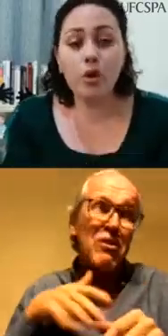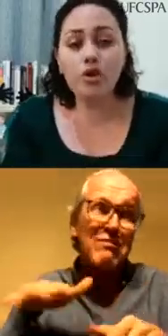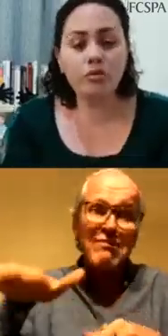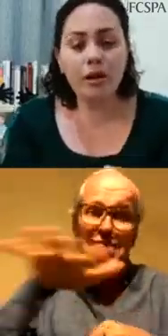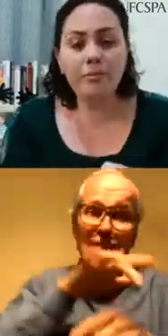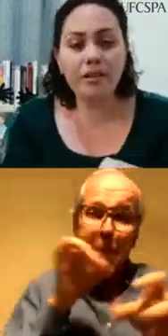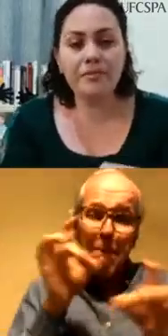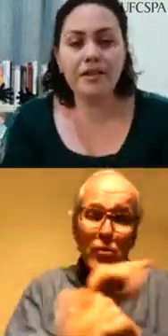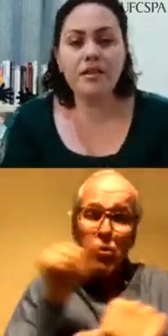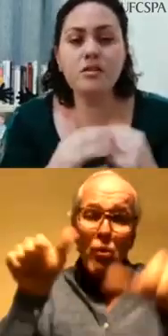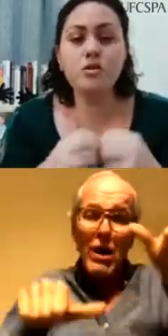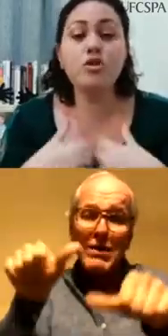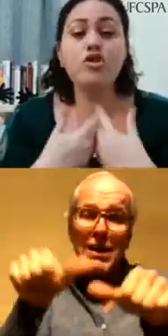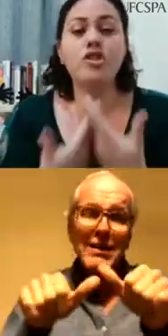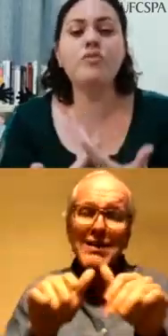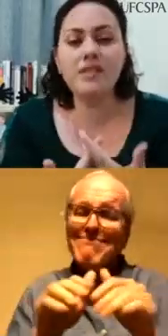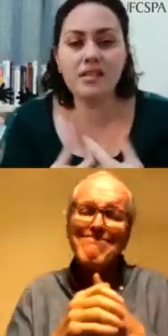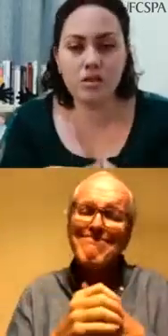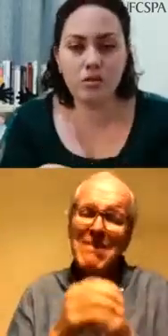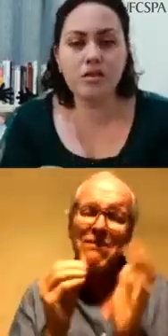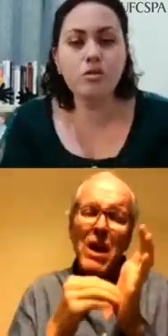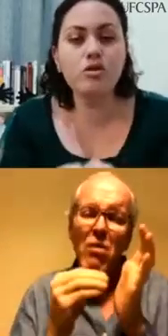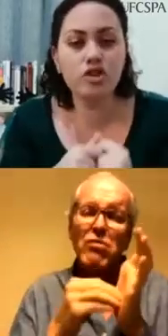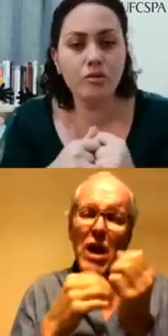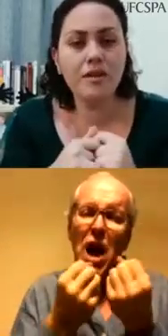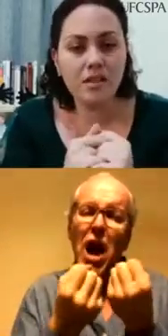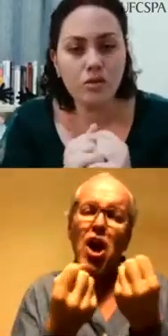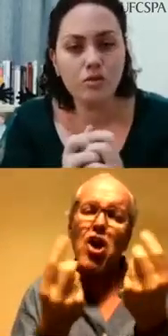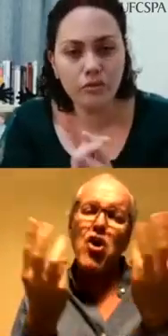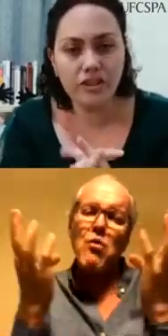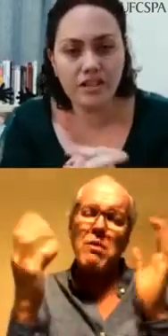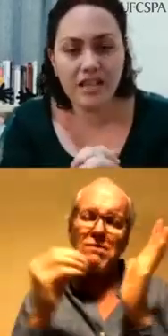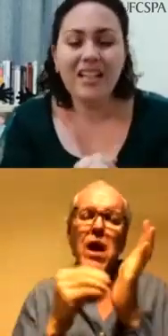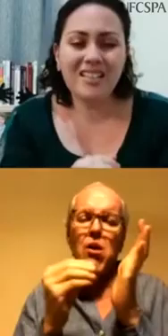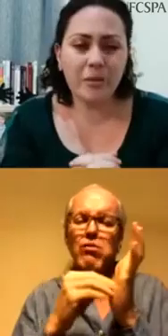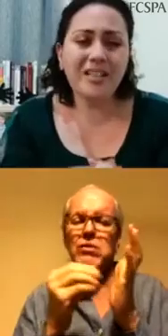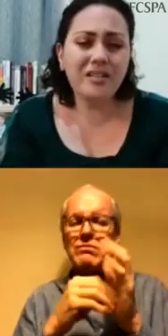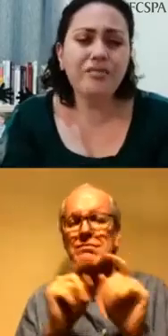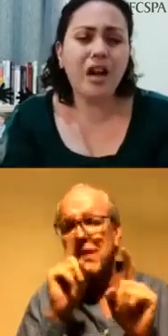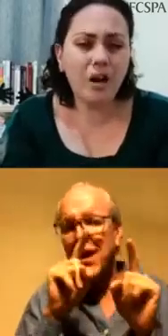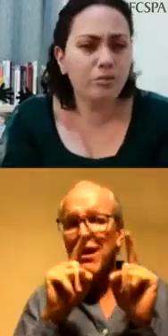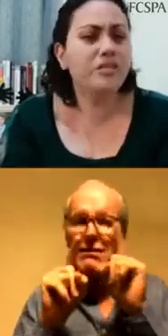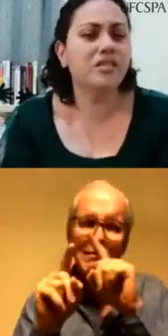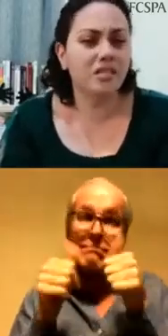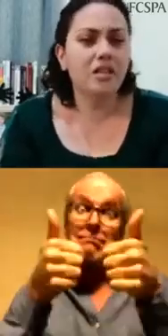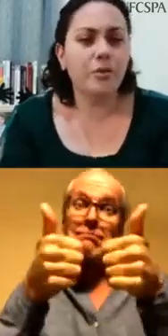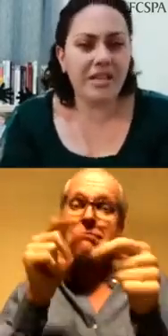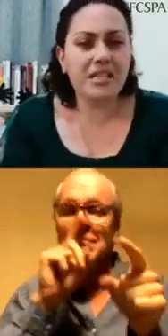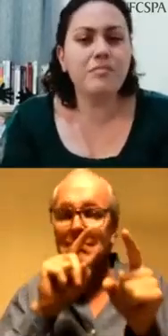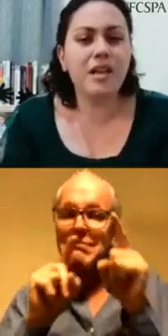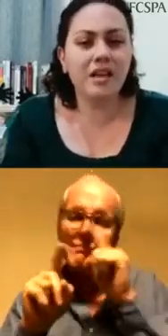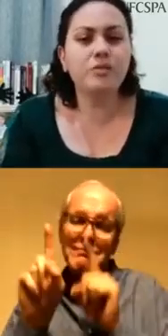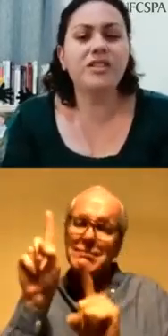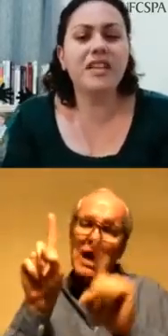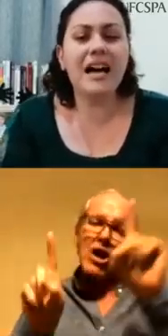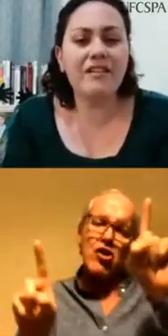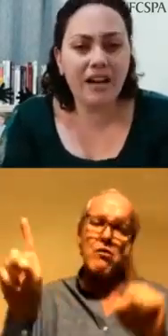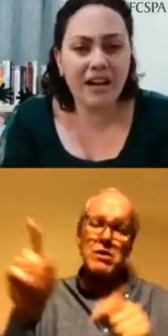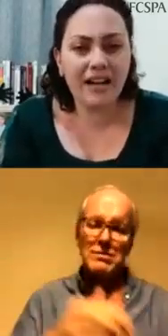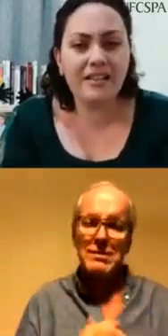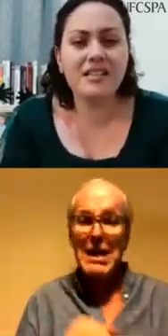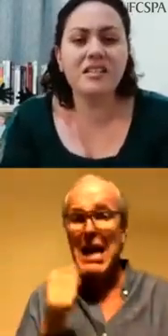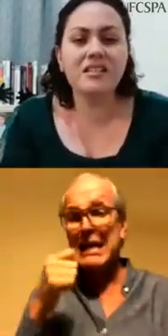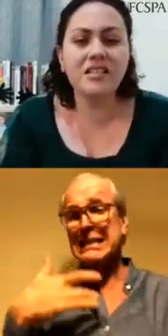Então, hoje, com a pandemia, surgiu essas questões e surgiram essas dúvidas. Então, ainda falta conhecimento, ainda